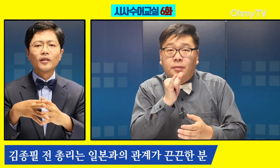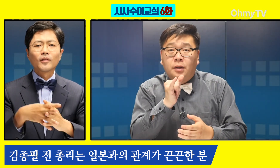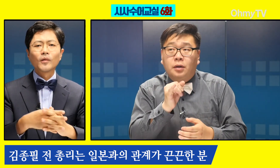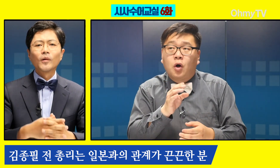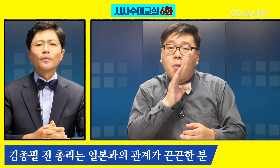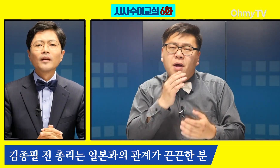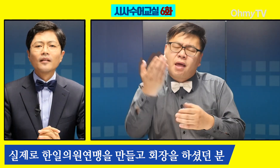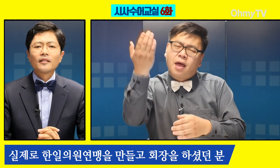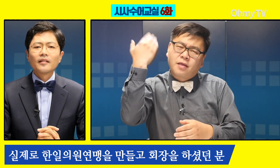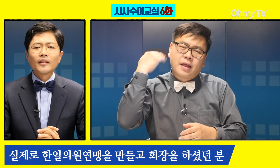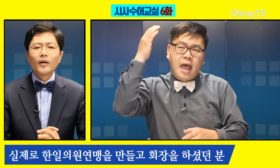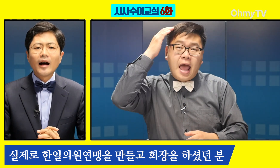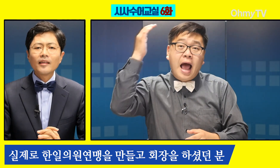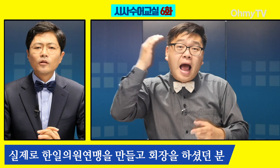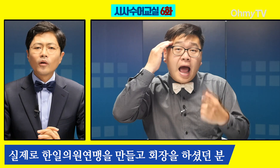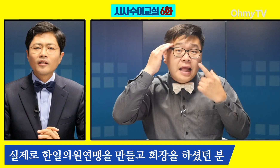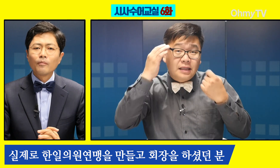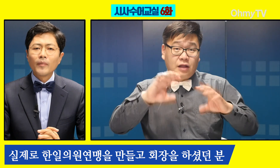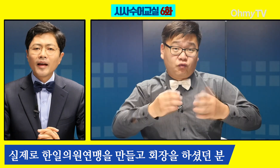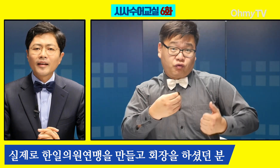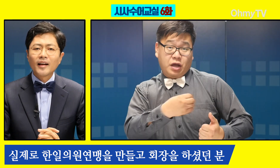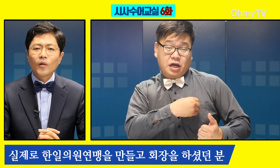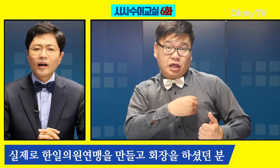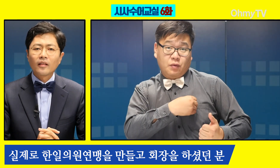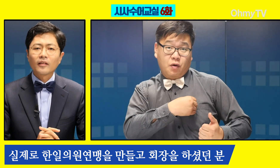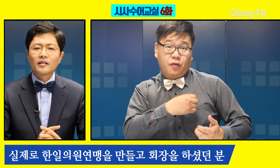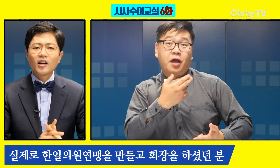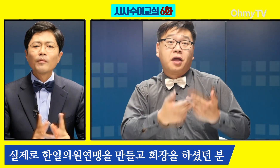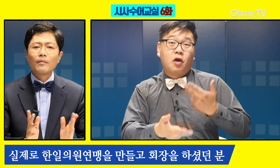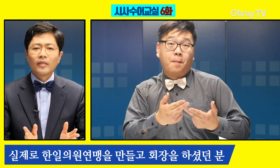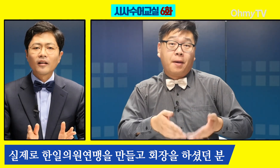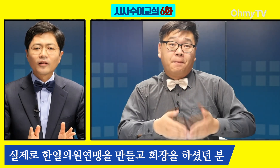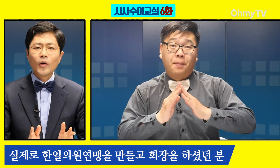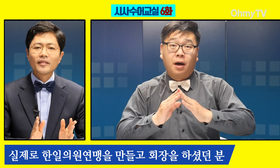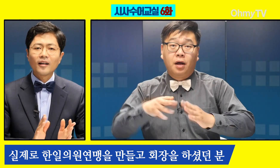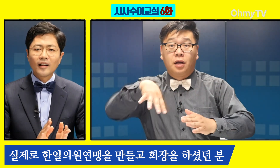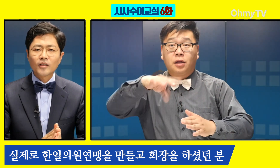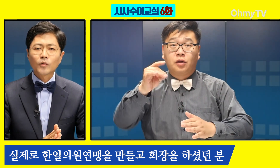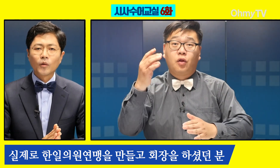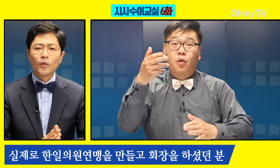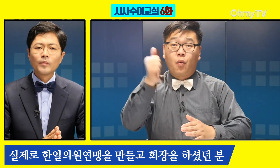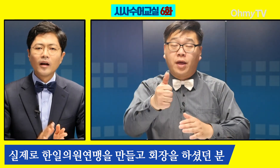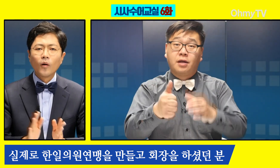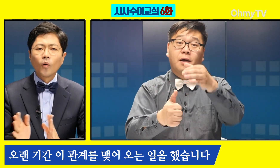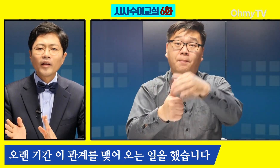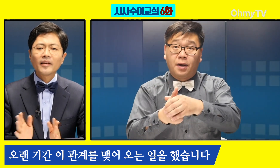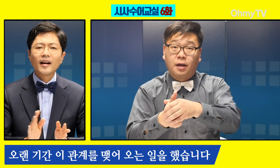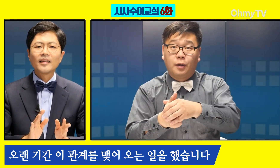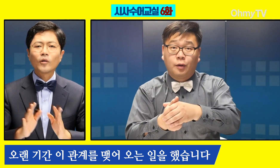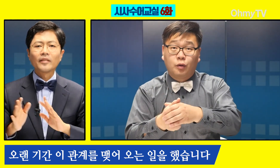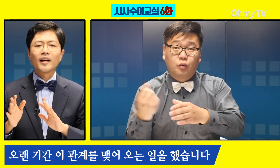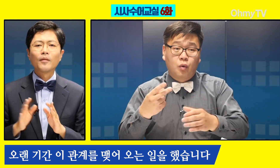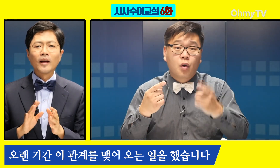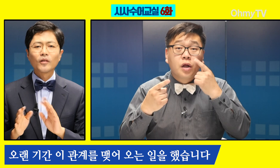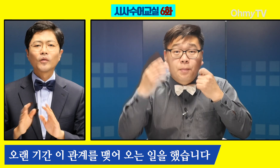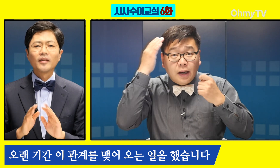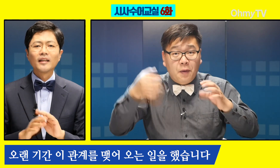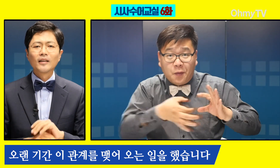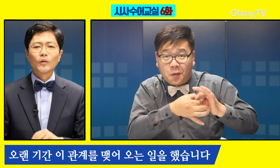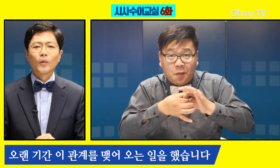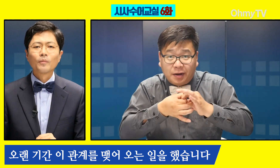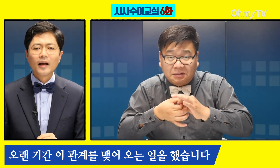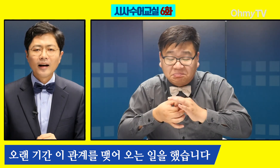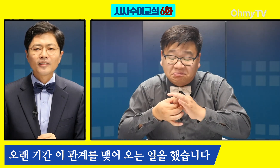끈끈한 분이시고 실제로 한일의원연맹이라고 하는 것을 처음에 만들어서 회장을 하셨고 오랜 기간 이 관계를